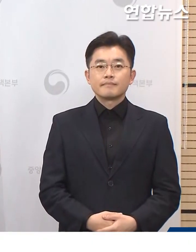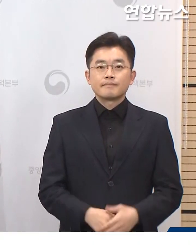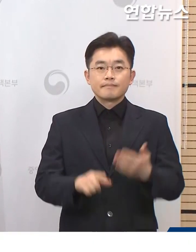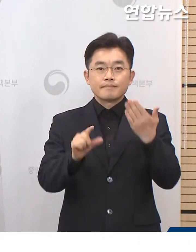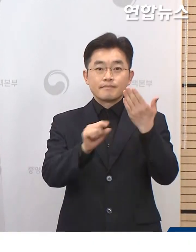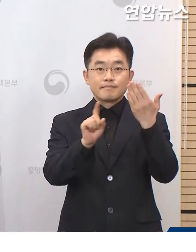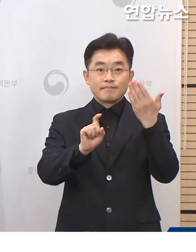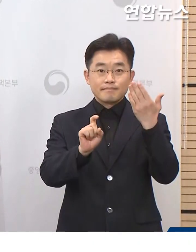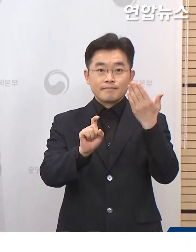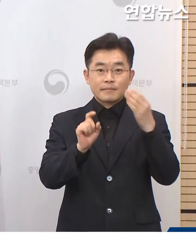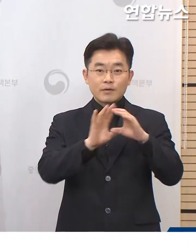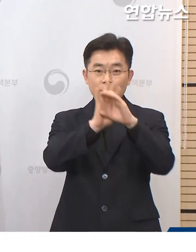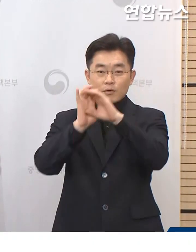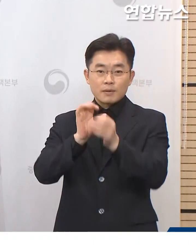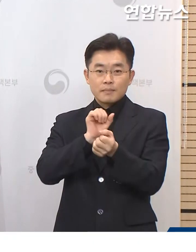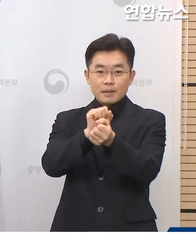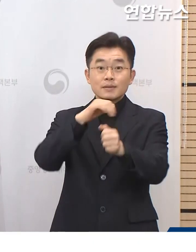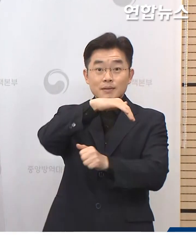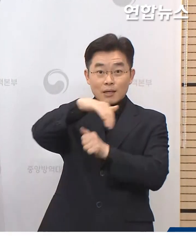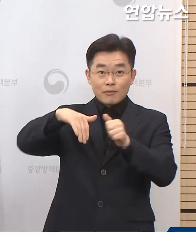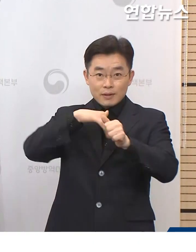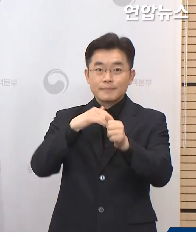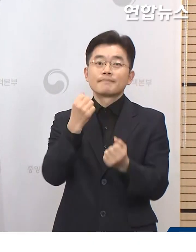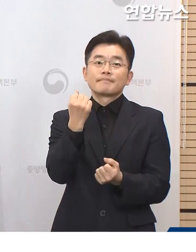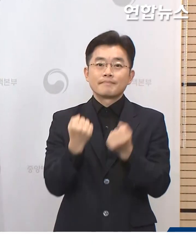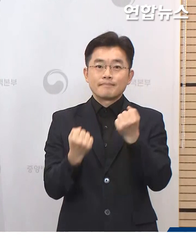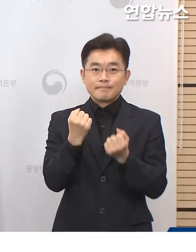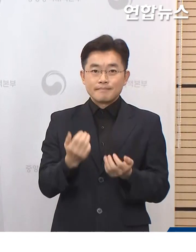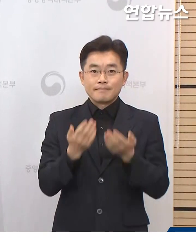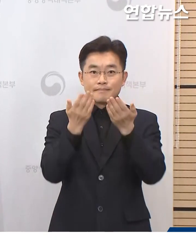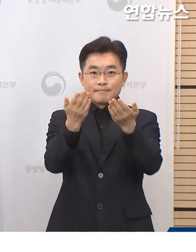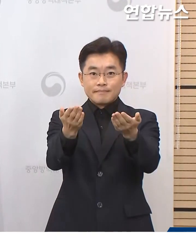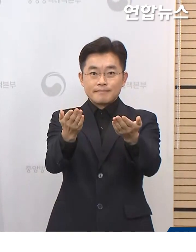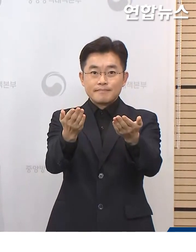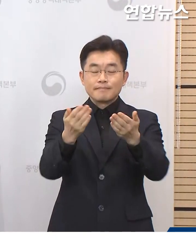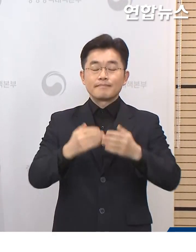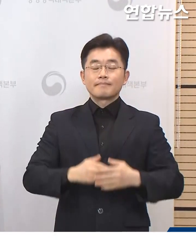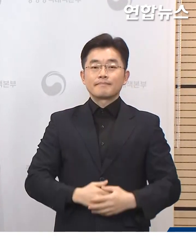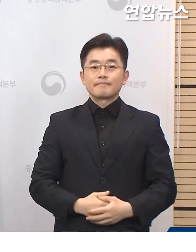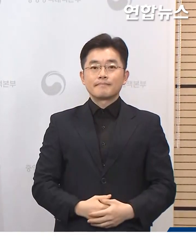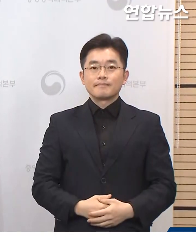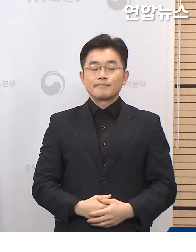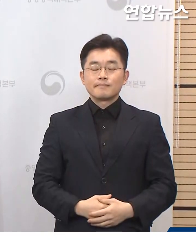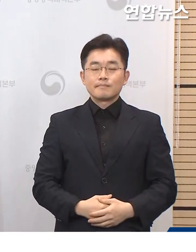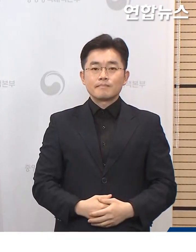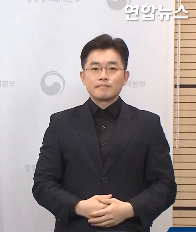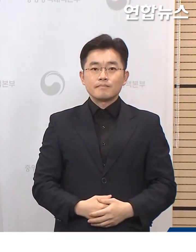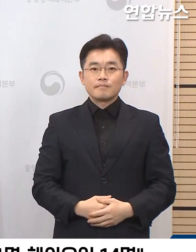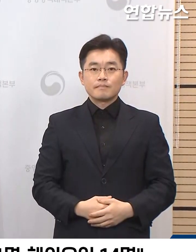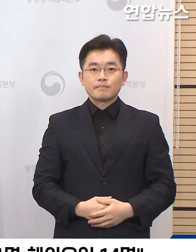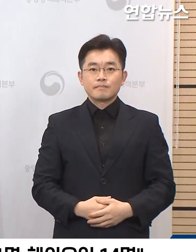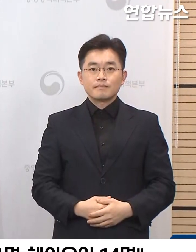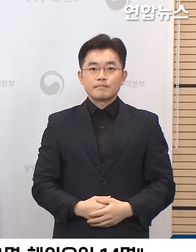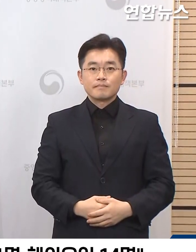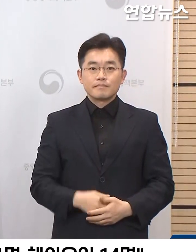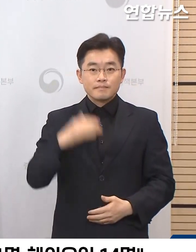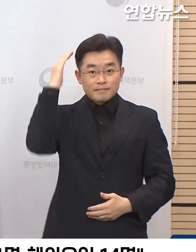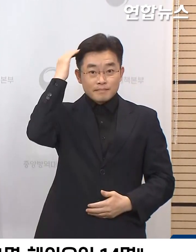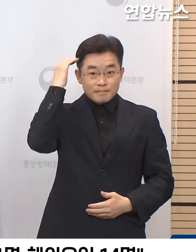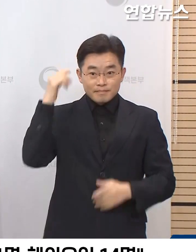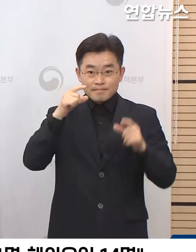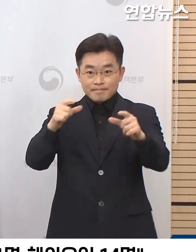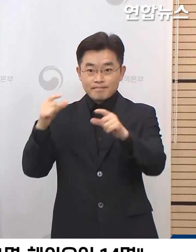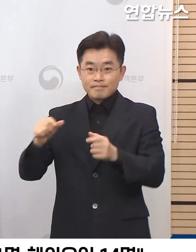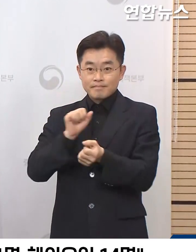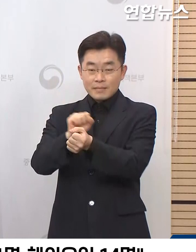9월 10일 코로나바이러스 감염 증기 1 9 국내 발생 현황을 설명 드리겠습니다 국내 발생 신규